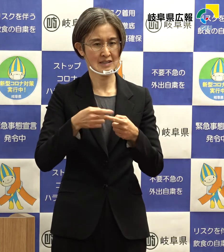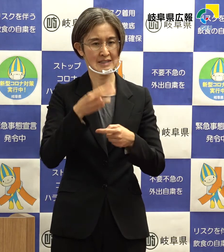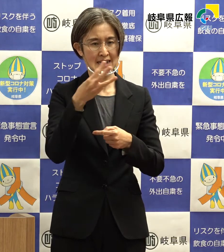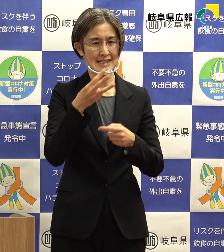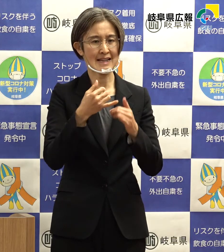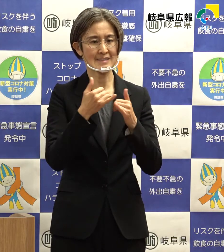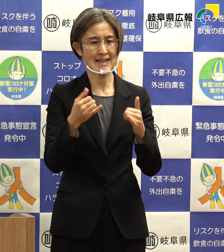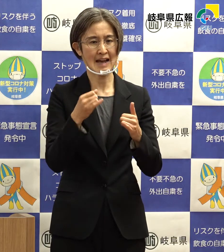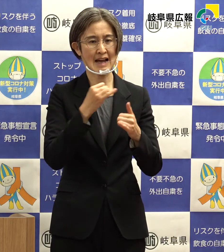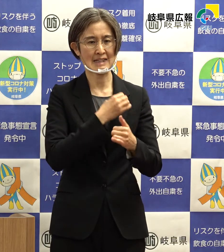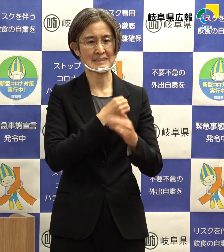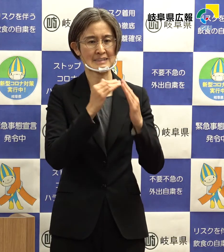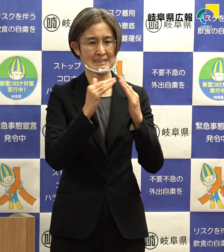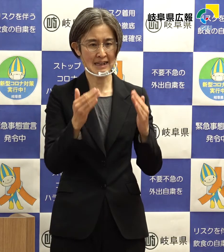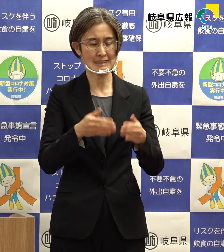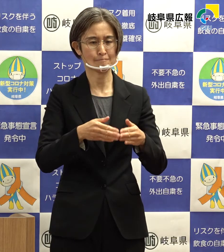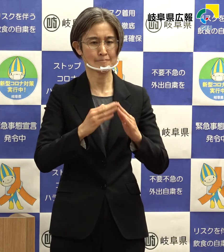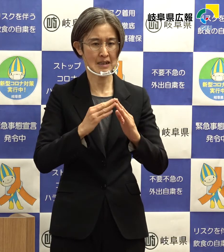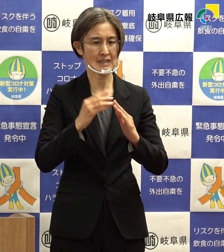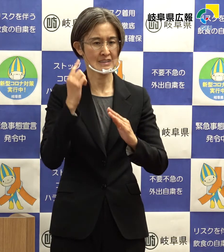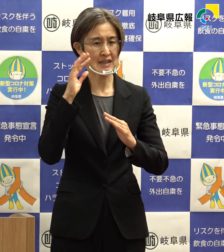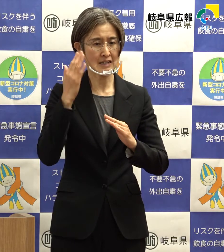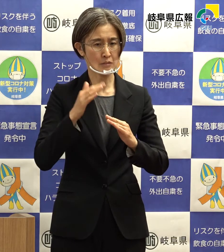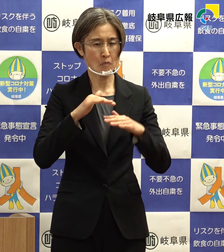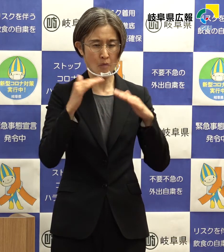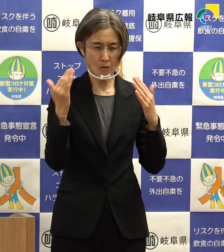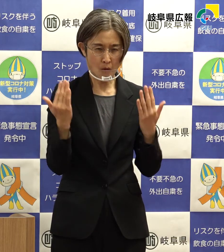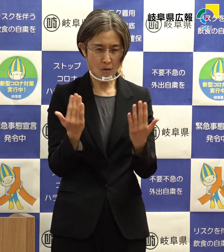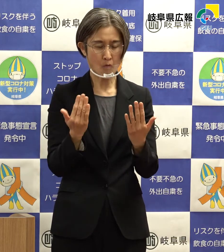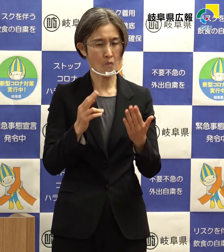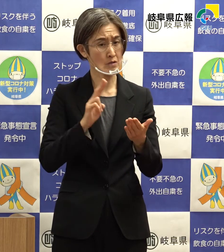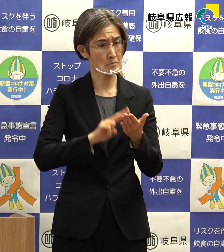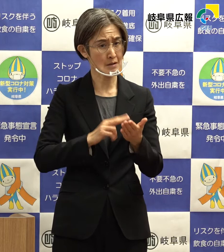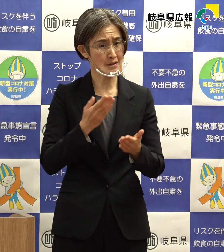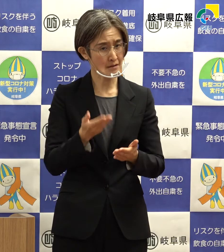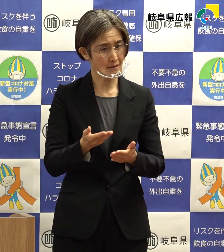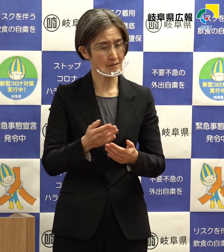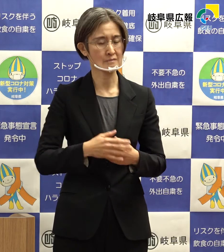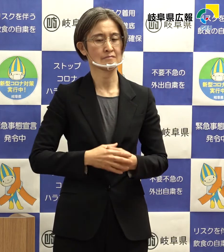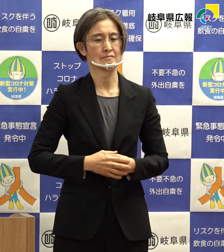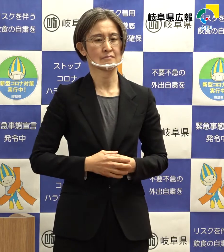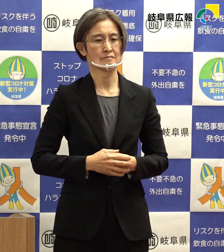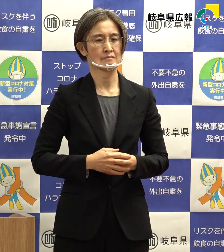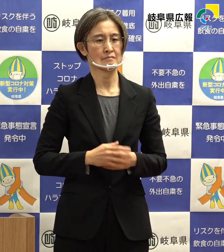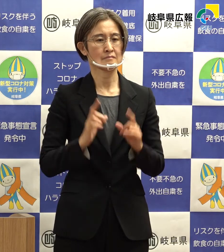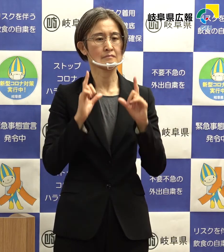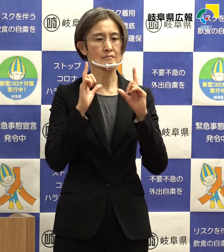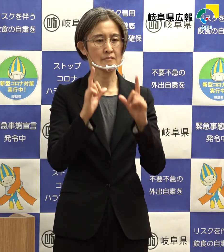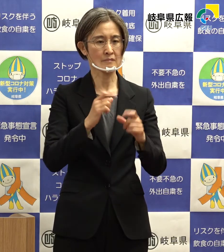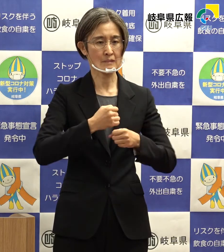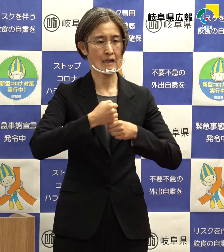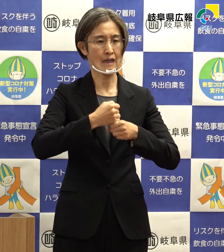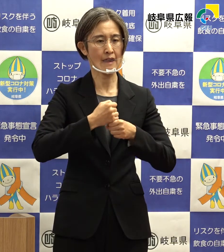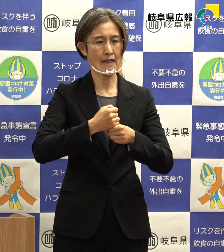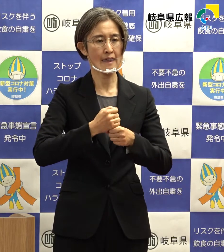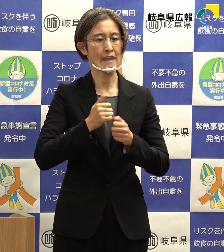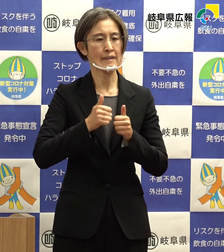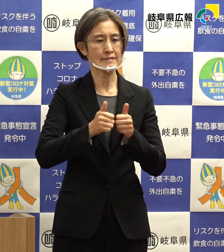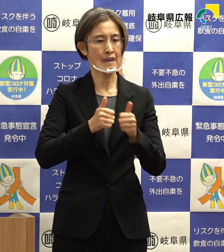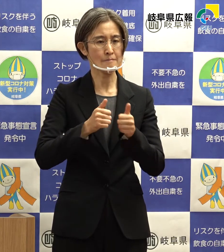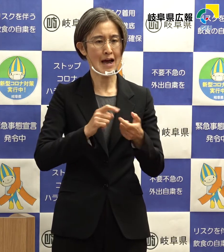大枠の枠組みなどは結構困られましたでしょうか。 競馬組合の事務局の方で